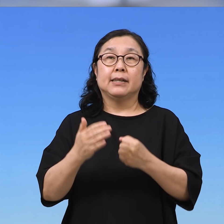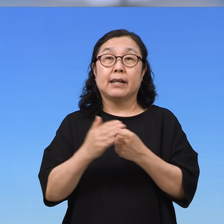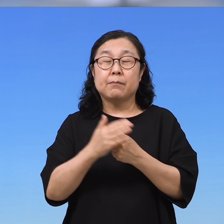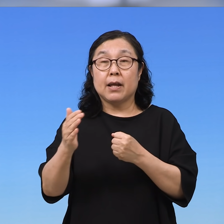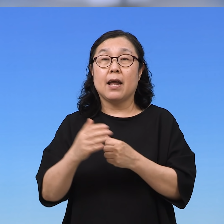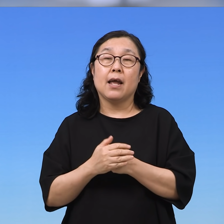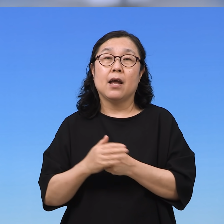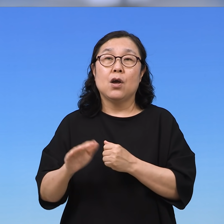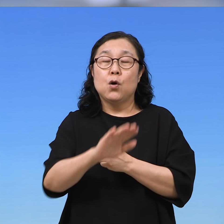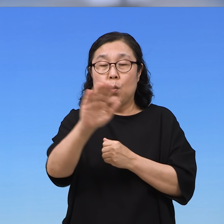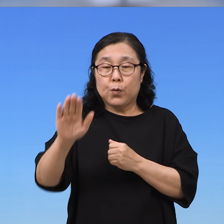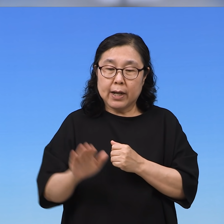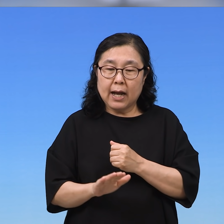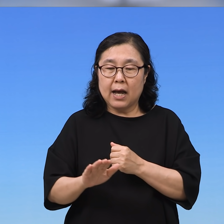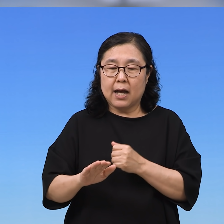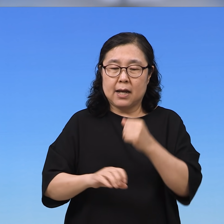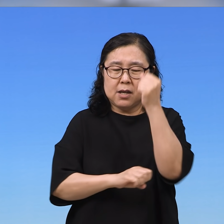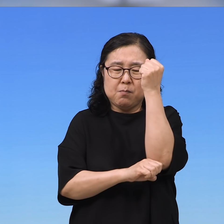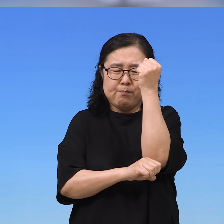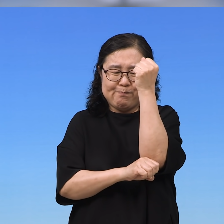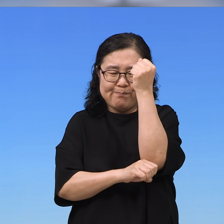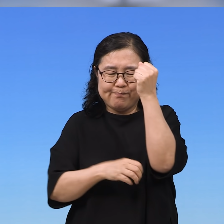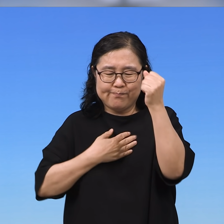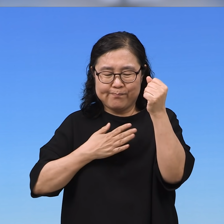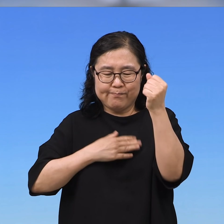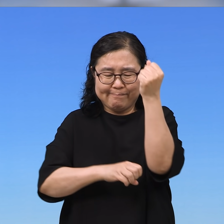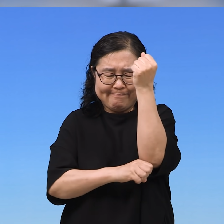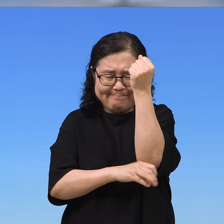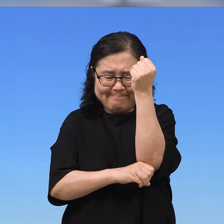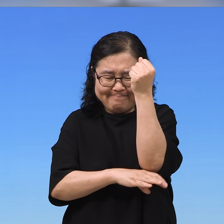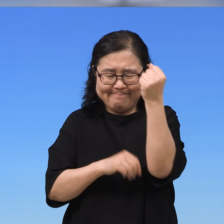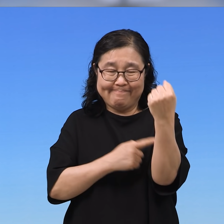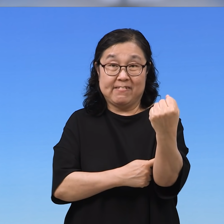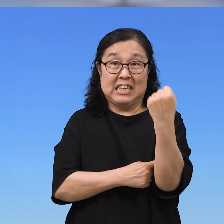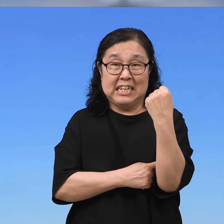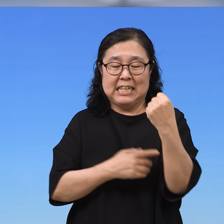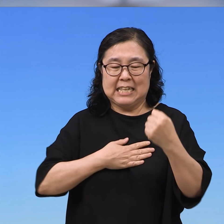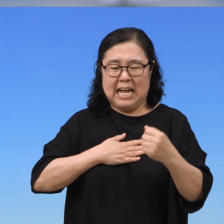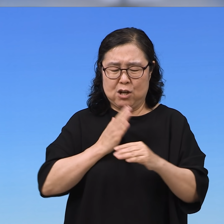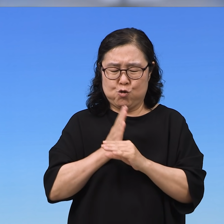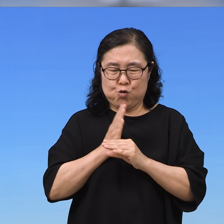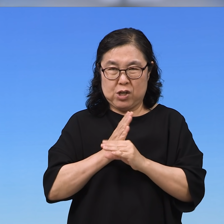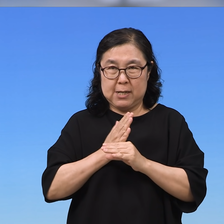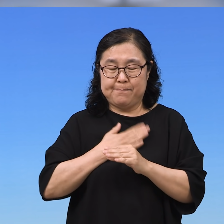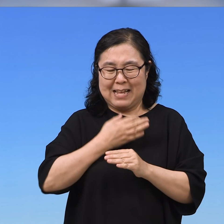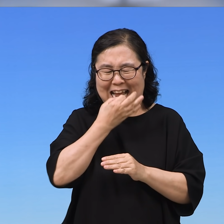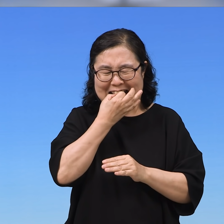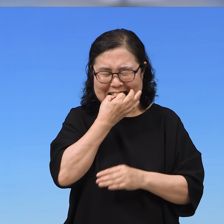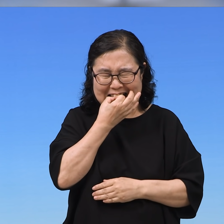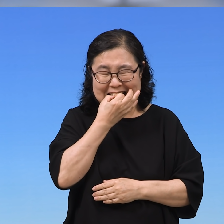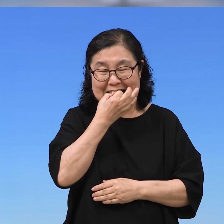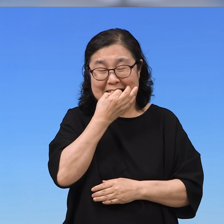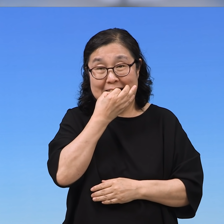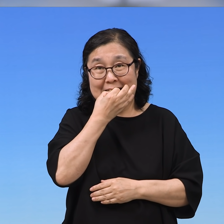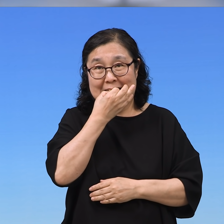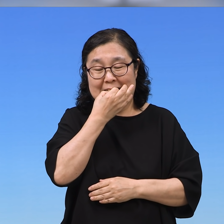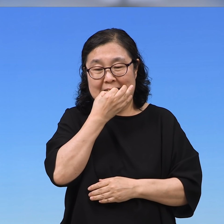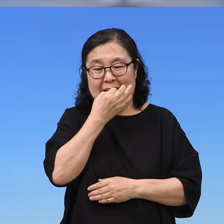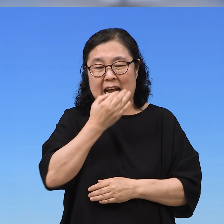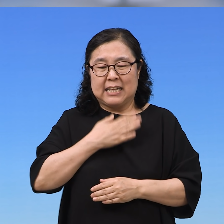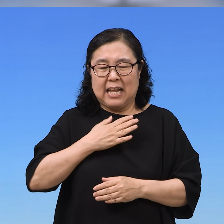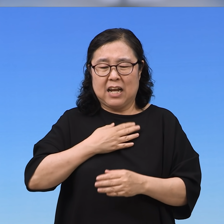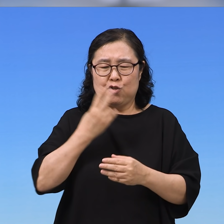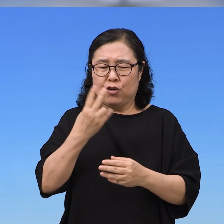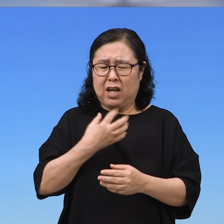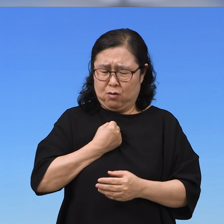때문에요, 우리가 이 본능, 나 중심, 그래서 이 탐욕, 내가 2개 가져야지,